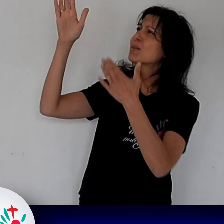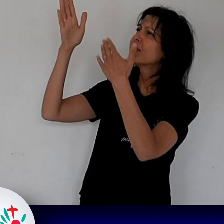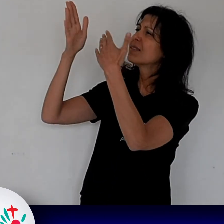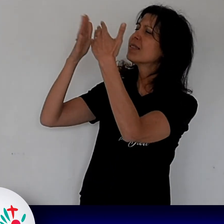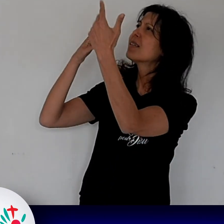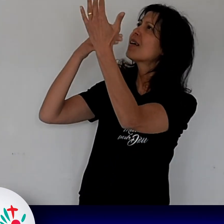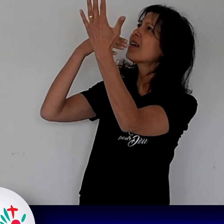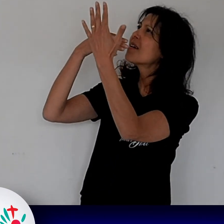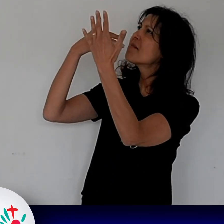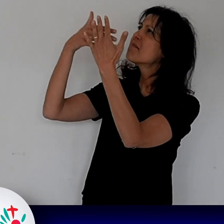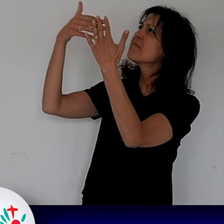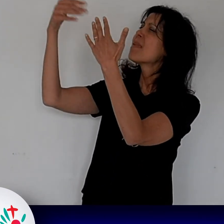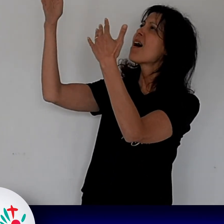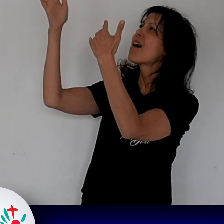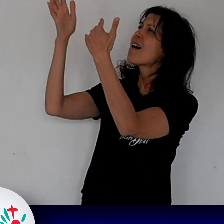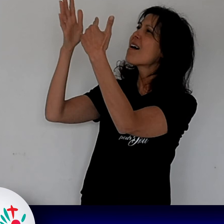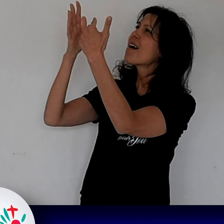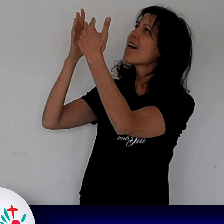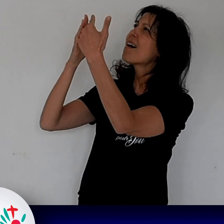Entre ses